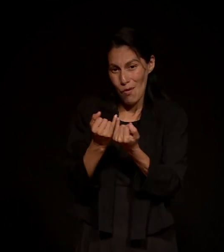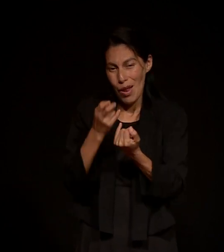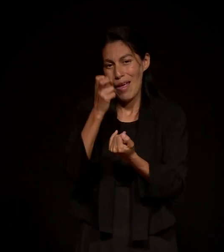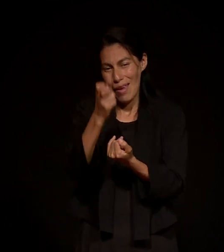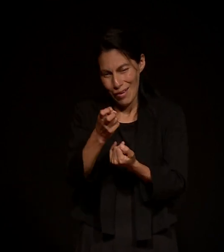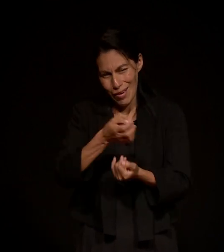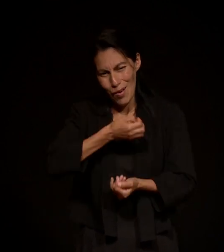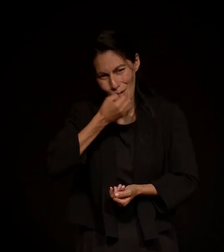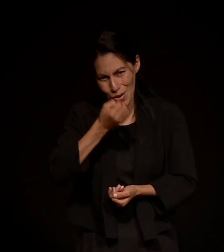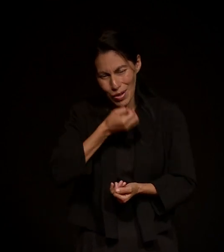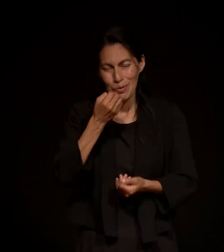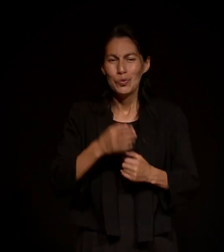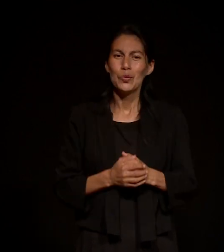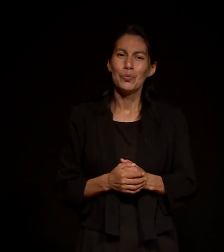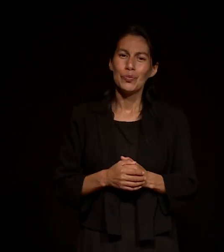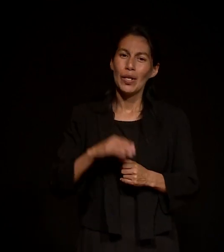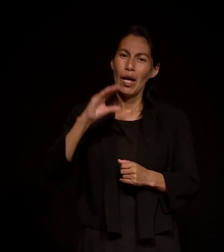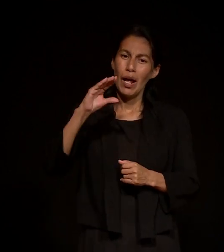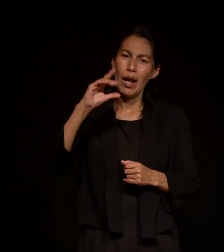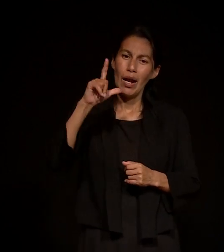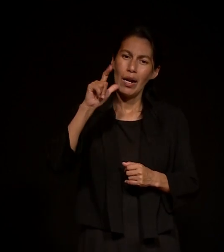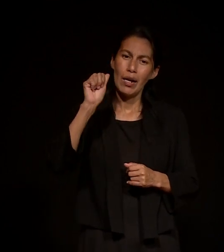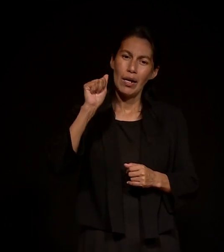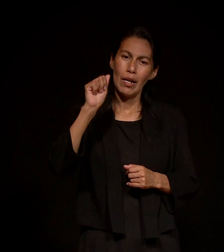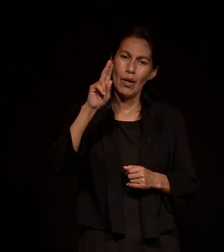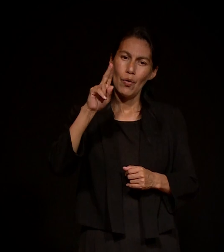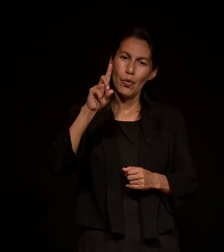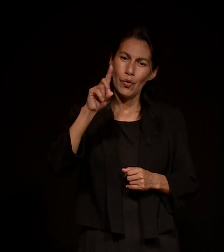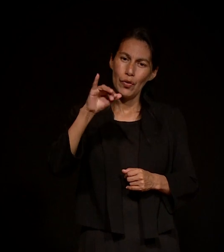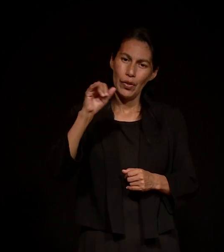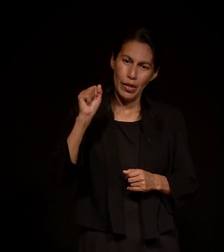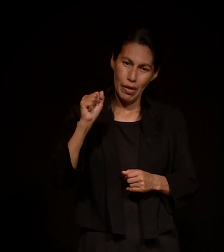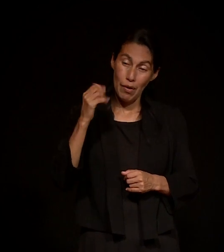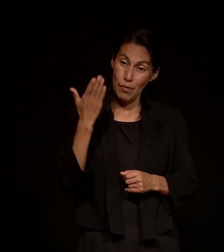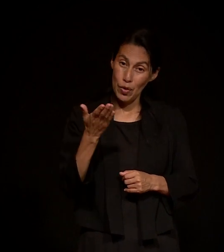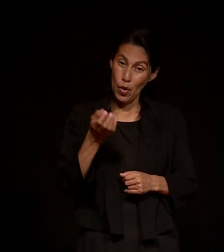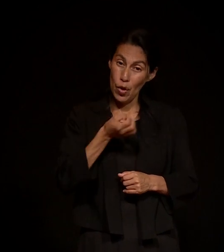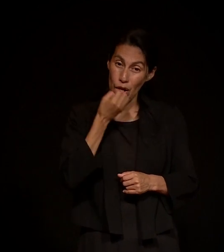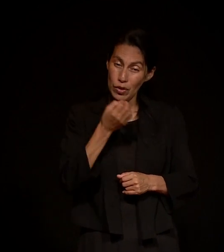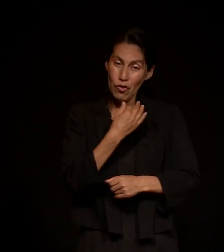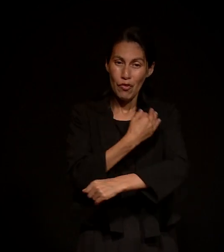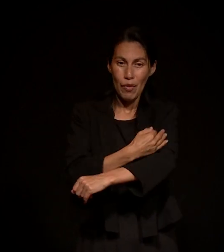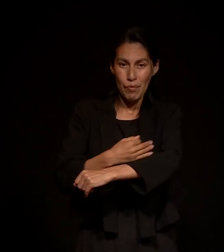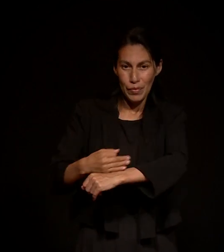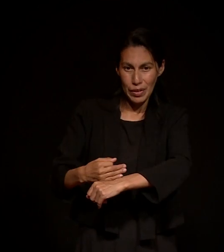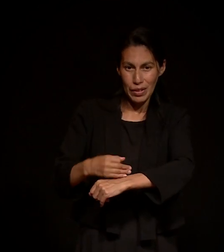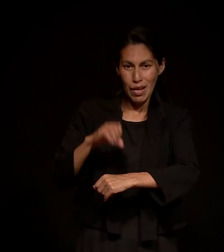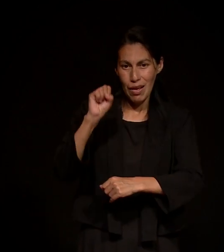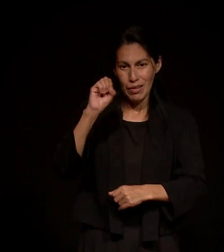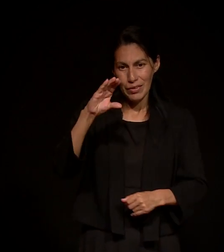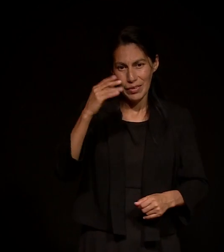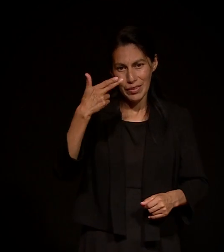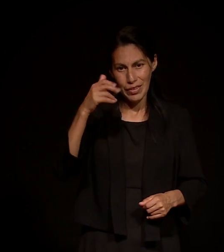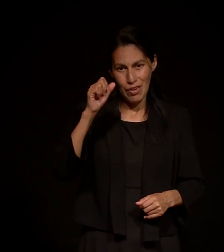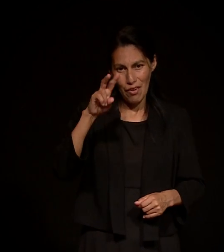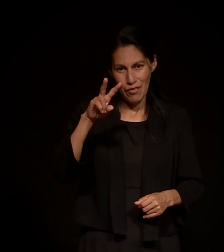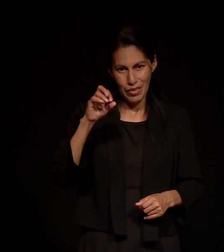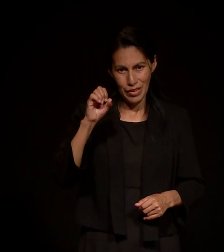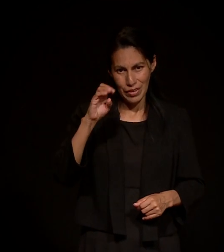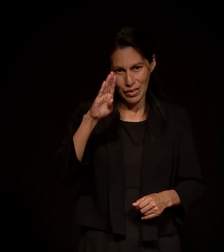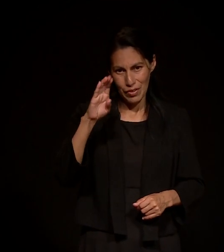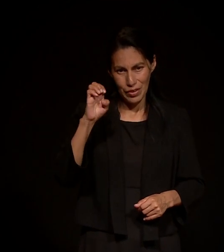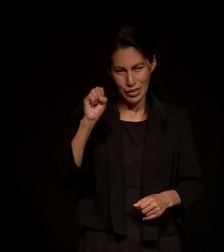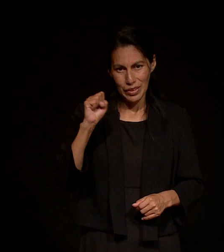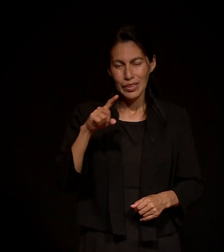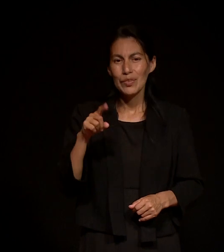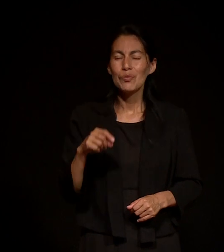objeto, de nuestras oraciones. Claudia, pide oración por mi familia, Palamante Chávez. Dios los